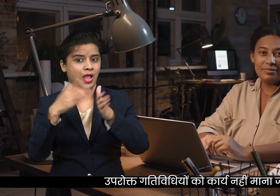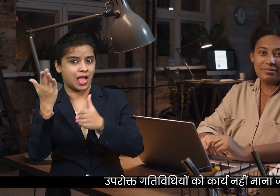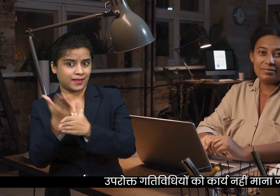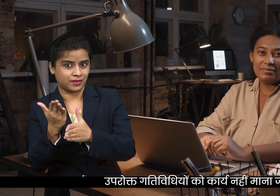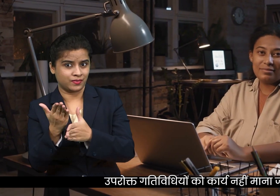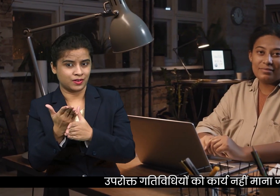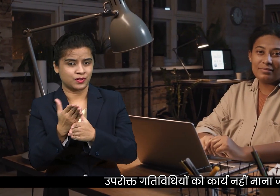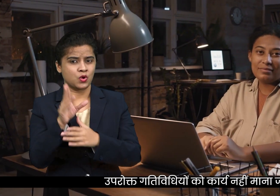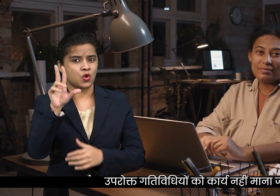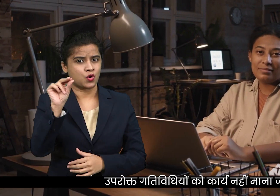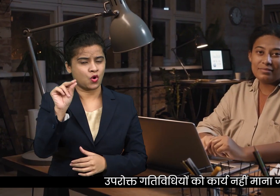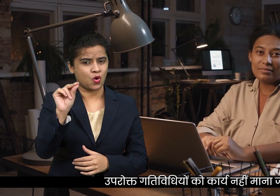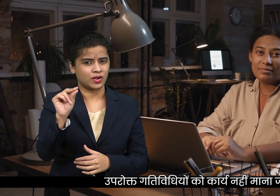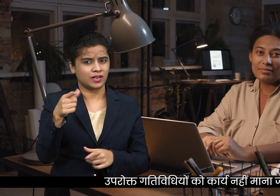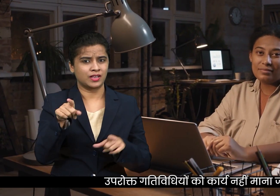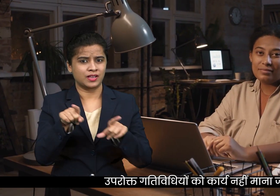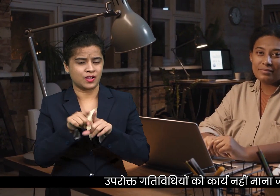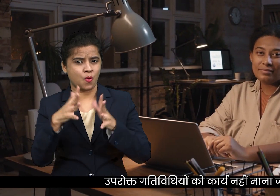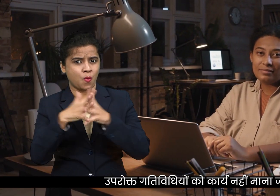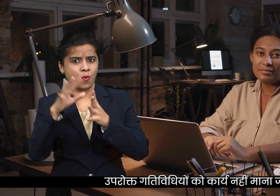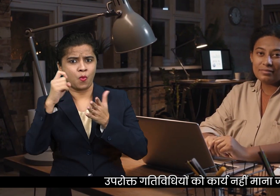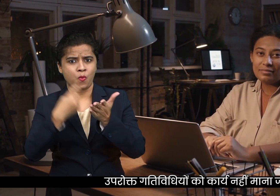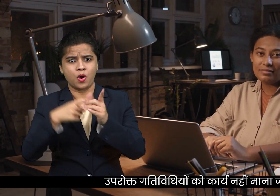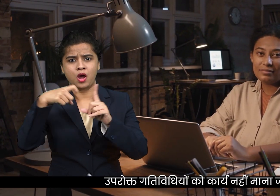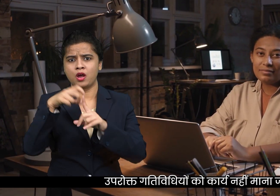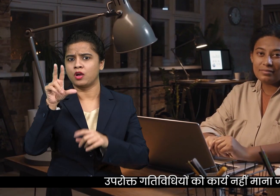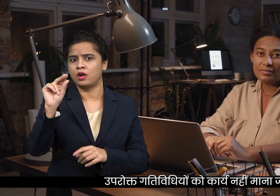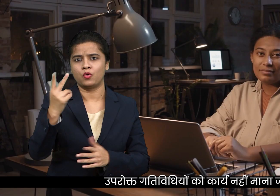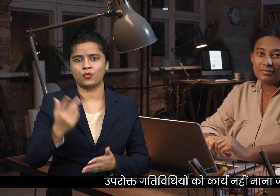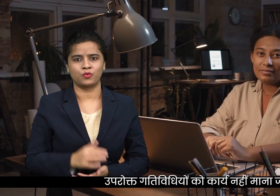गतिविधियों को कार्य नहीं माना जाता है।